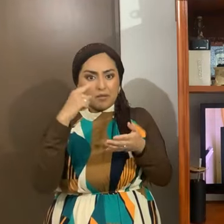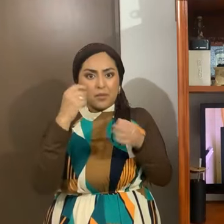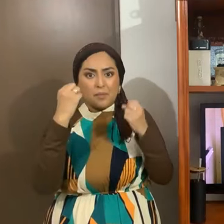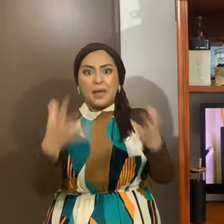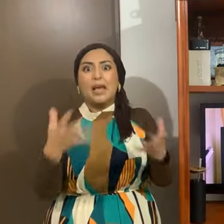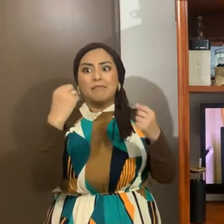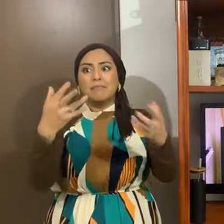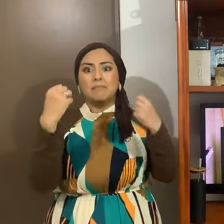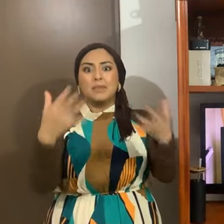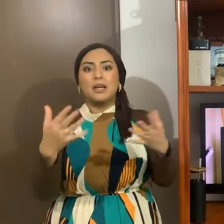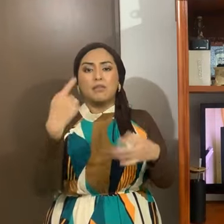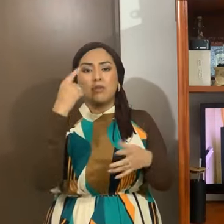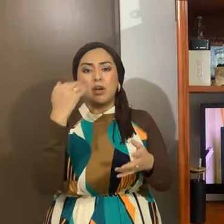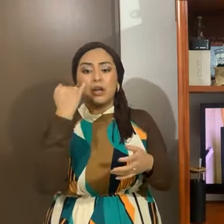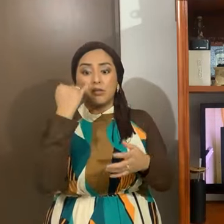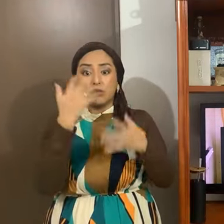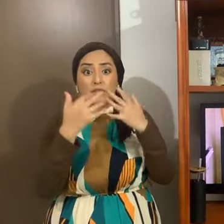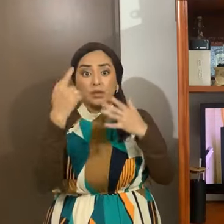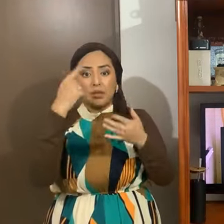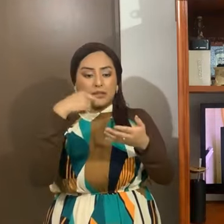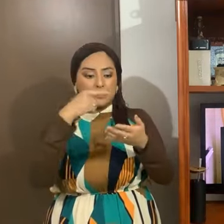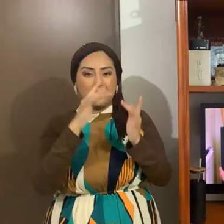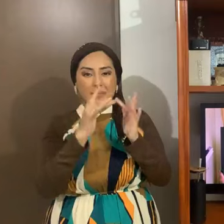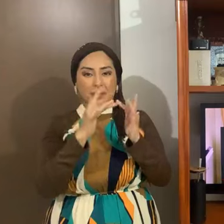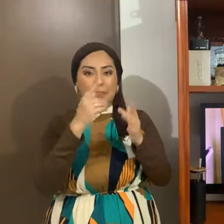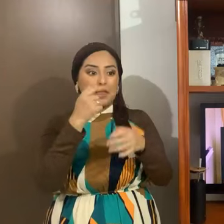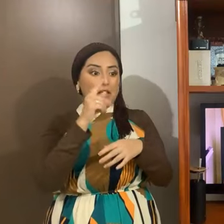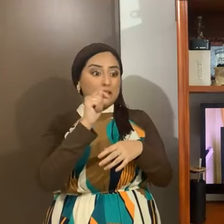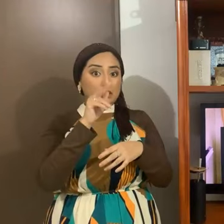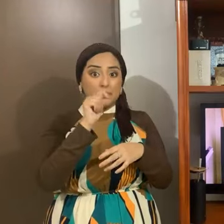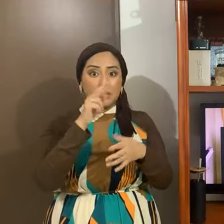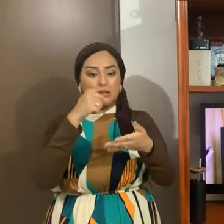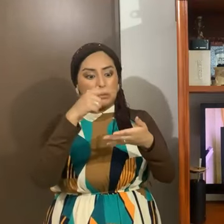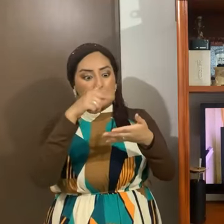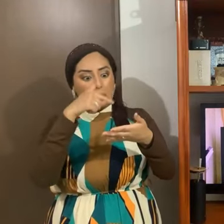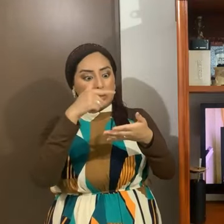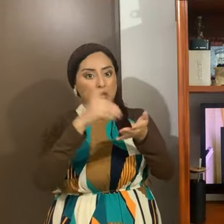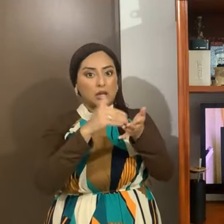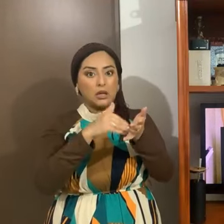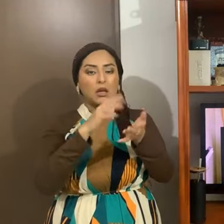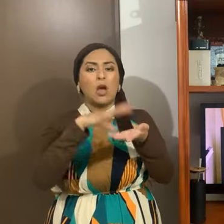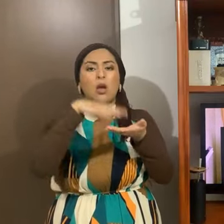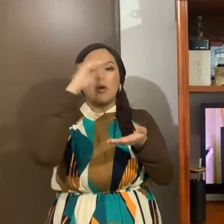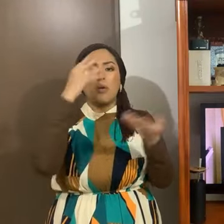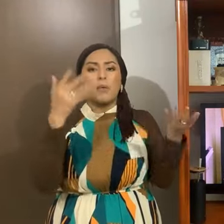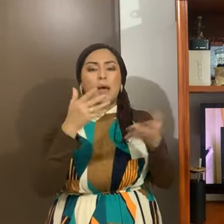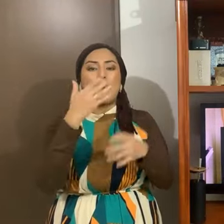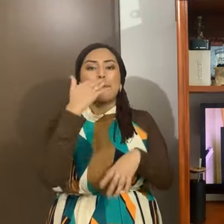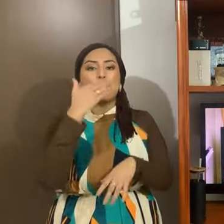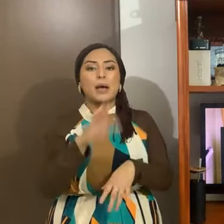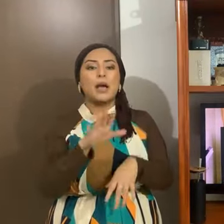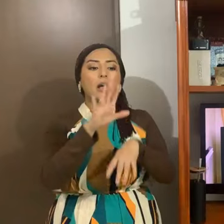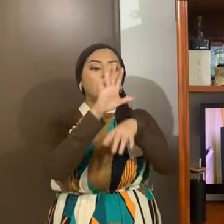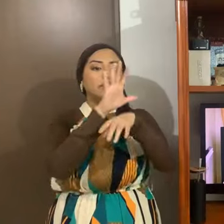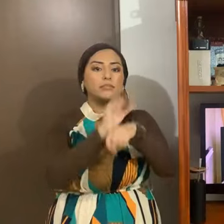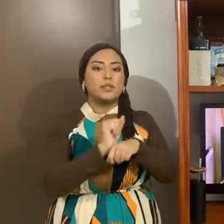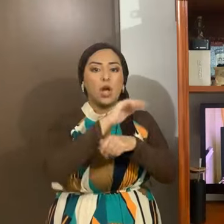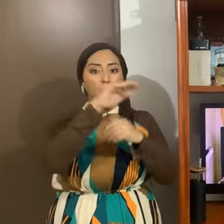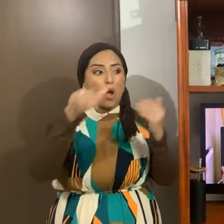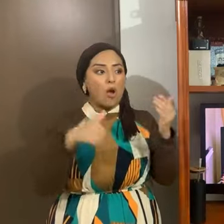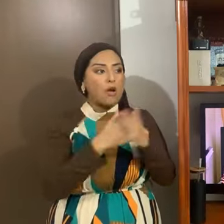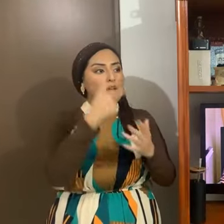alguien tiene el hábito de estar viendo redes sociales y películas y televisión mundana, ¿qué va a aprender? Los malos hábitos de